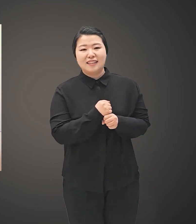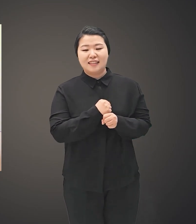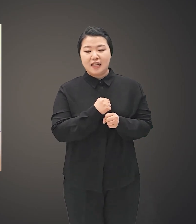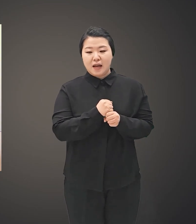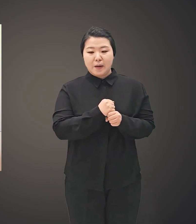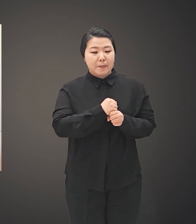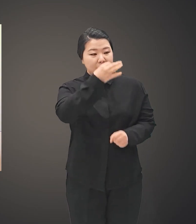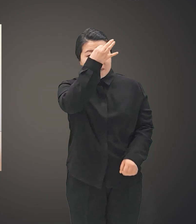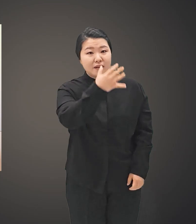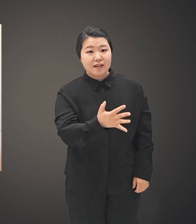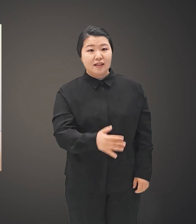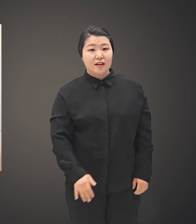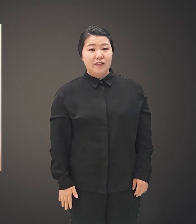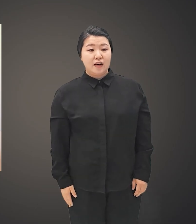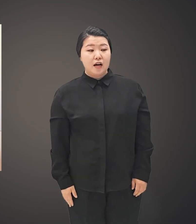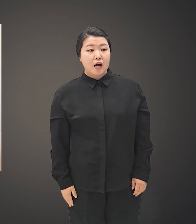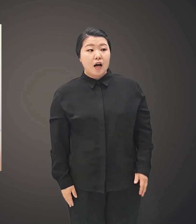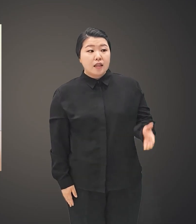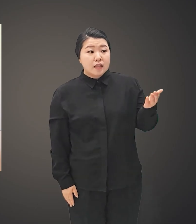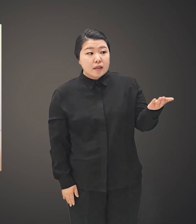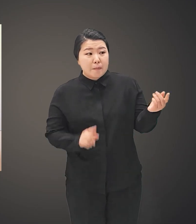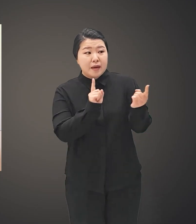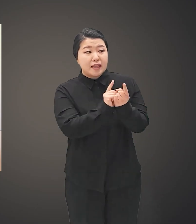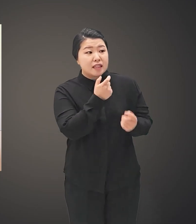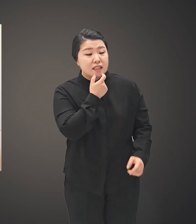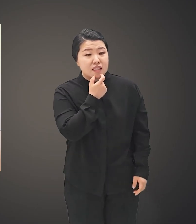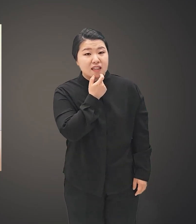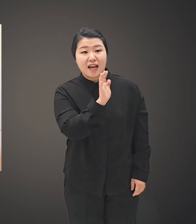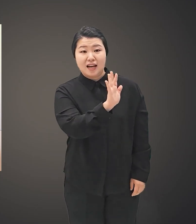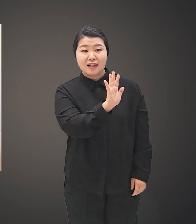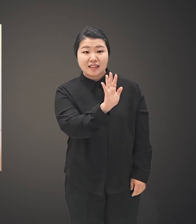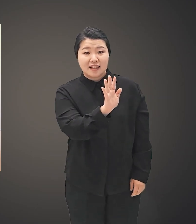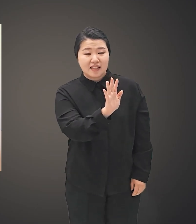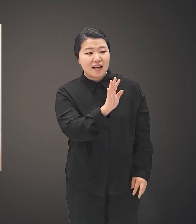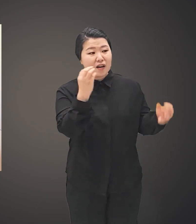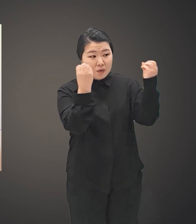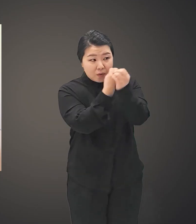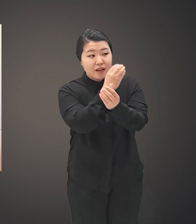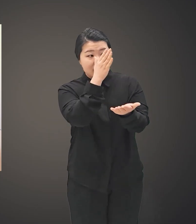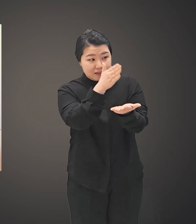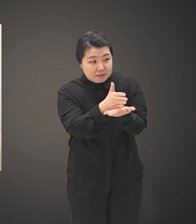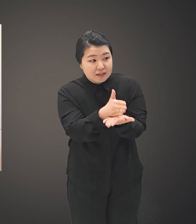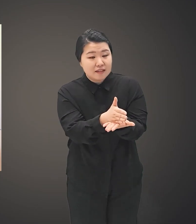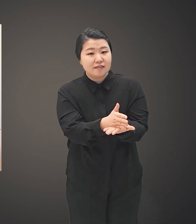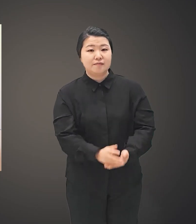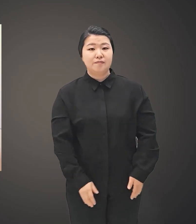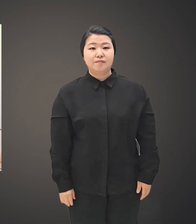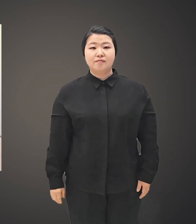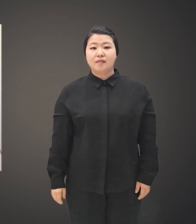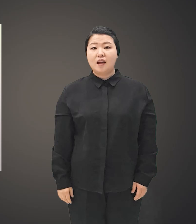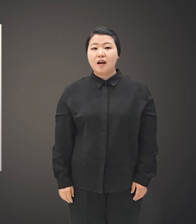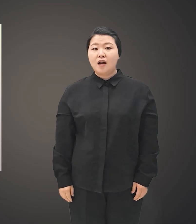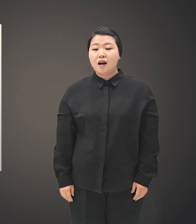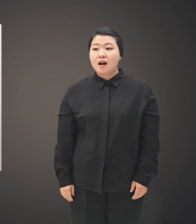곤란해요. 미안해요. 절대 님 보기 싫어서 그런 건 아니니 오해하지